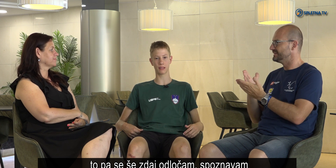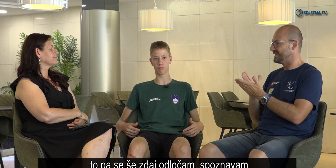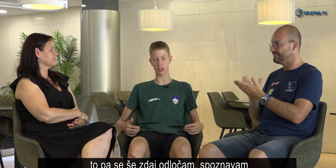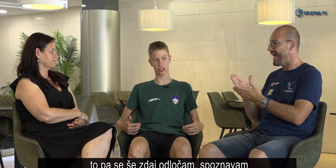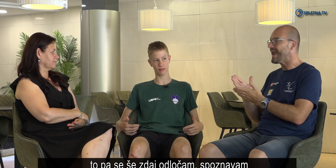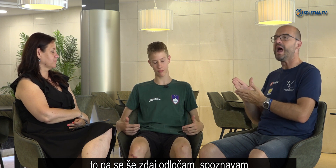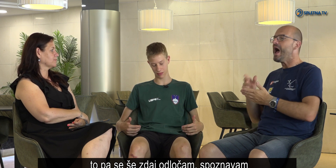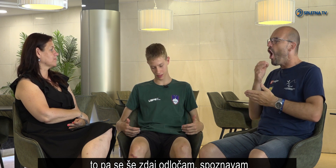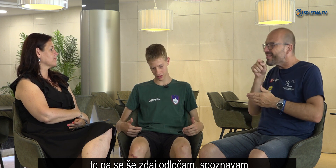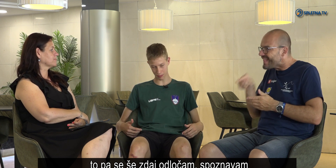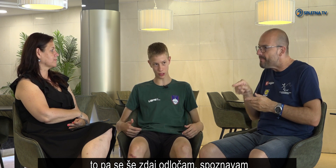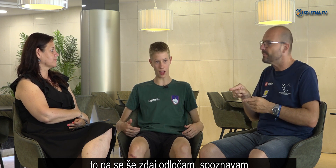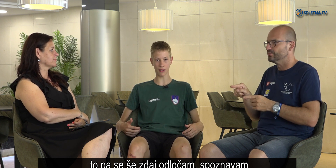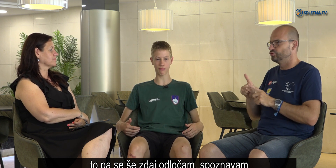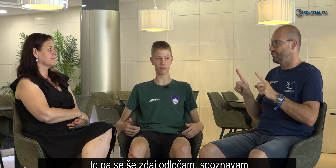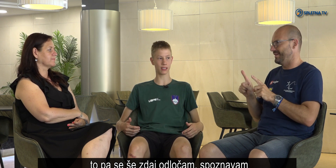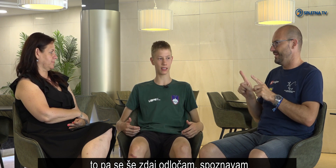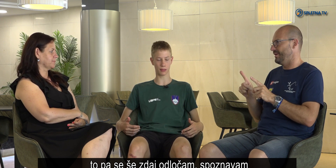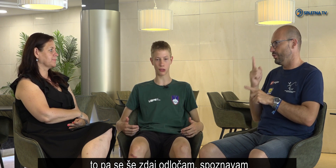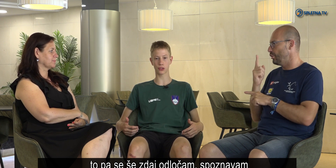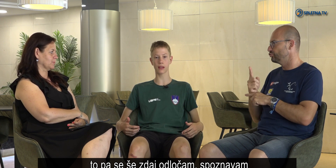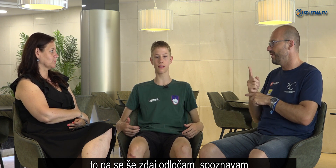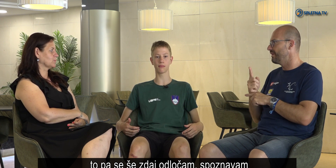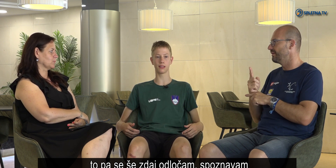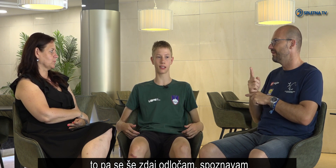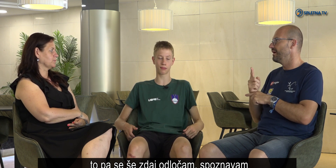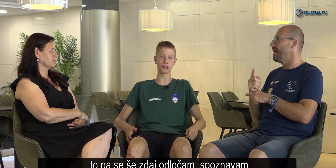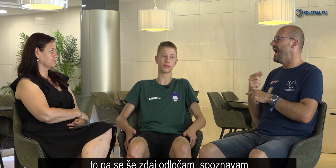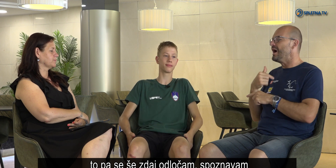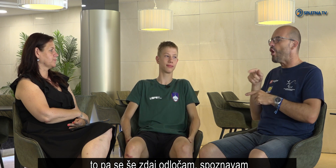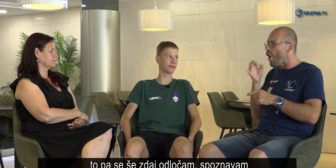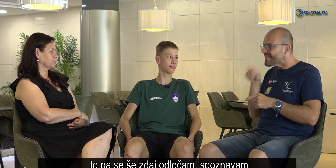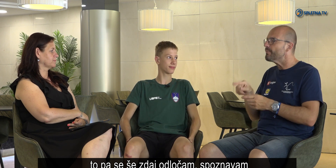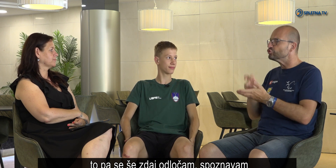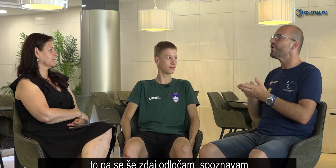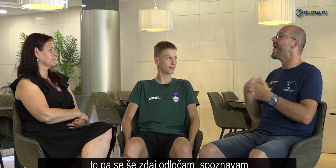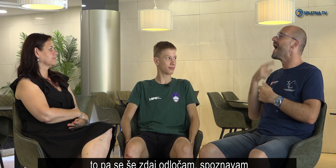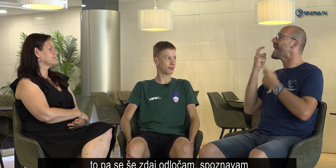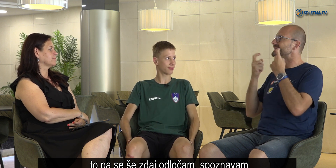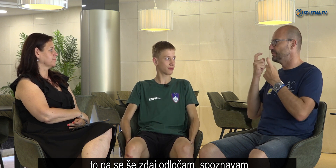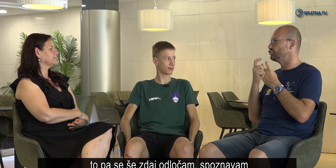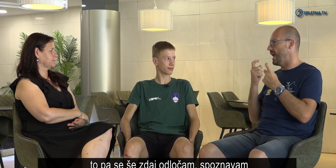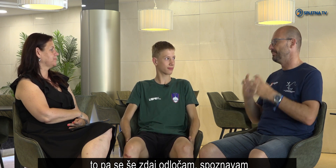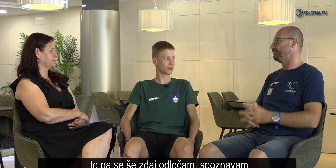odločam in pač spoznavam, se sporazumevam in razmišljam.